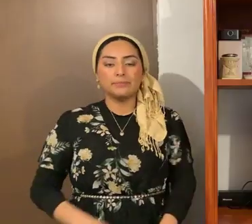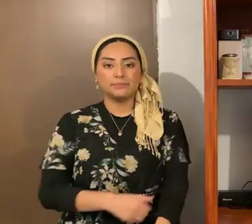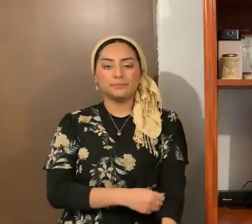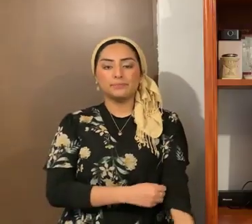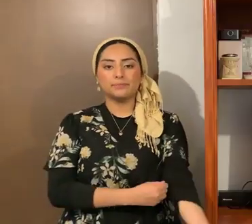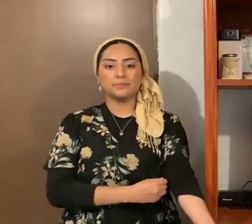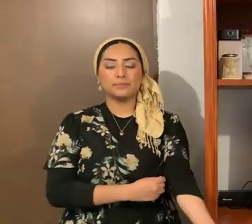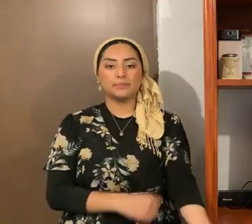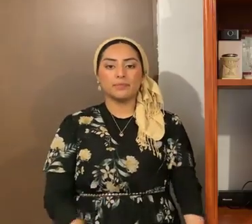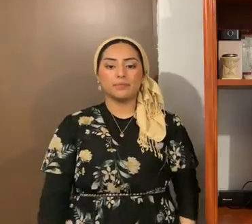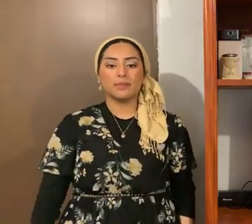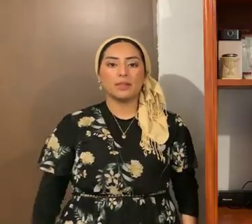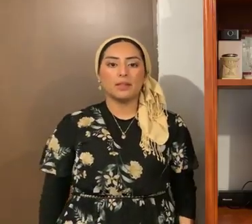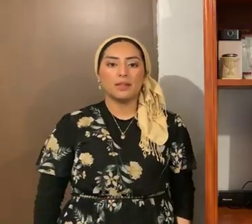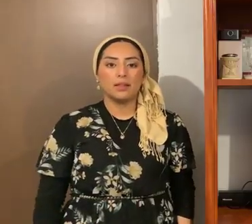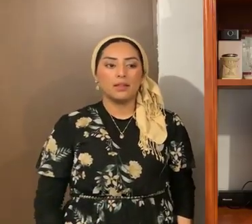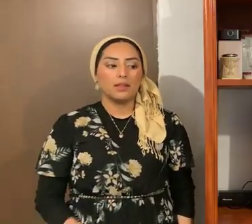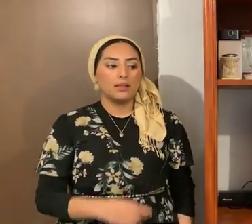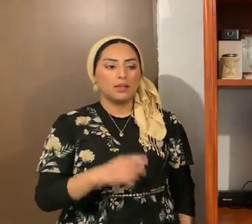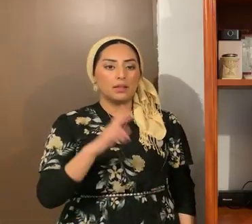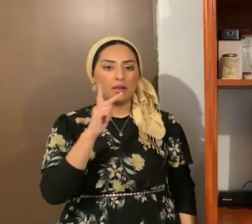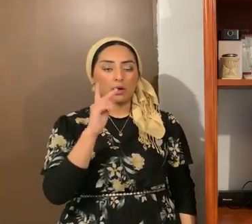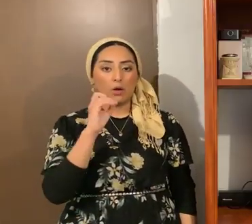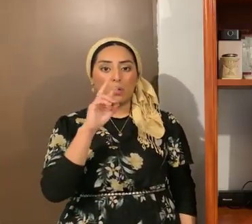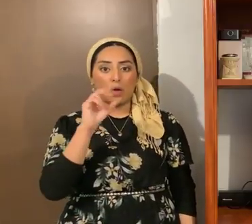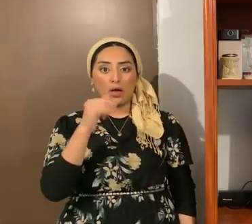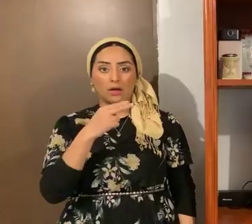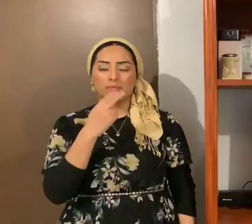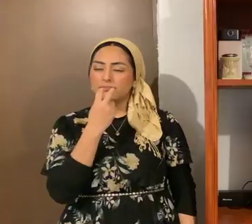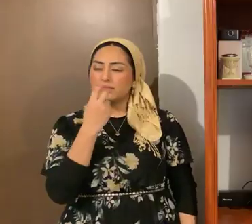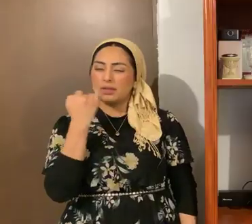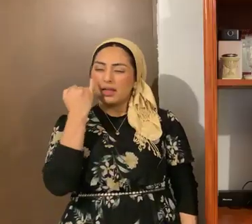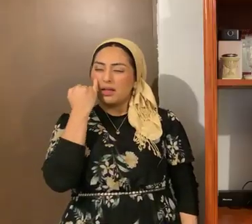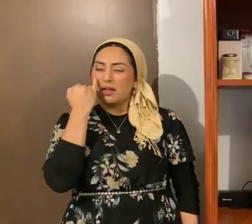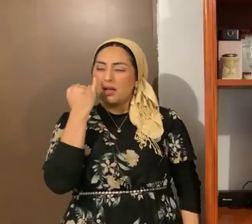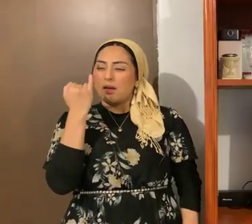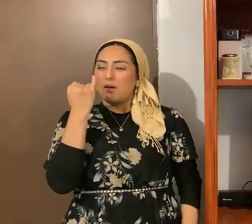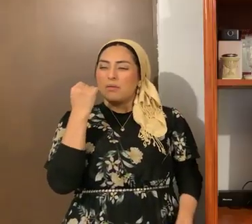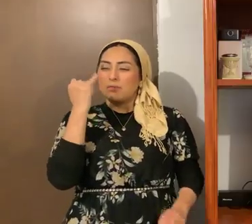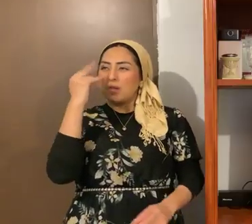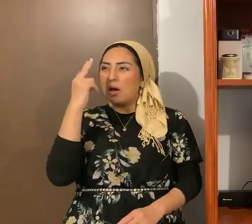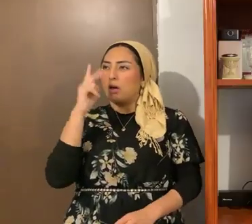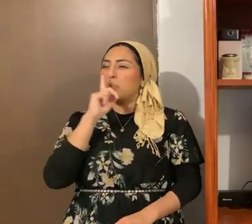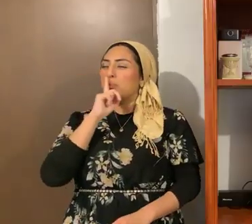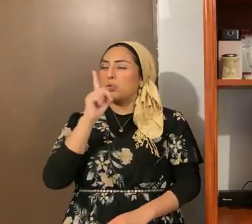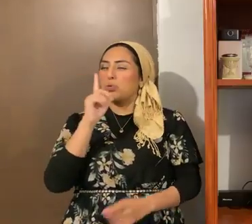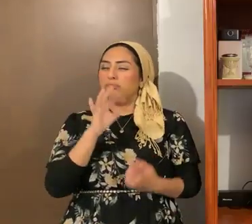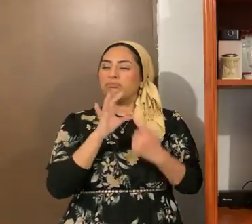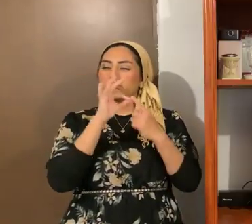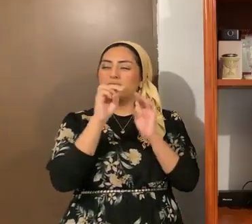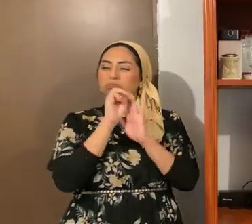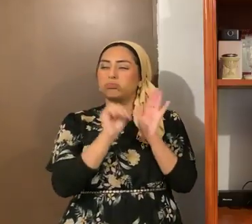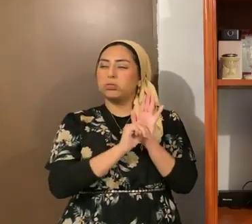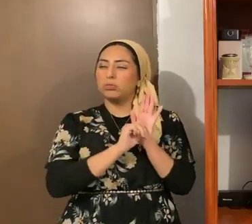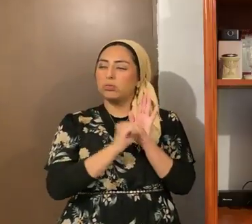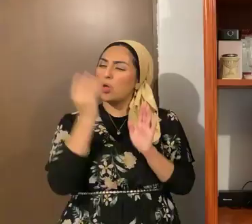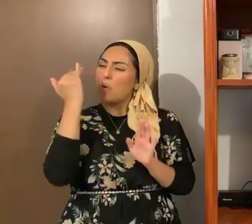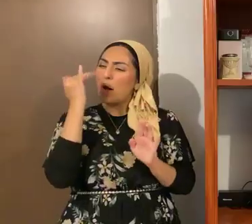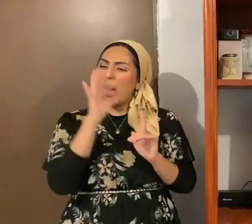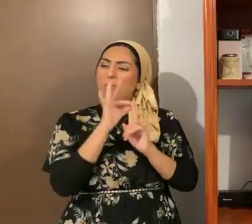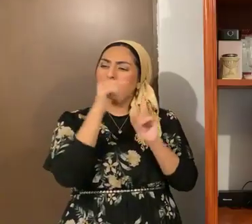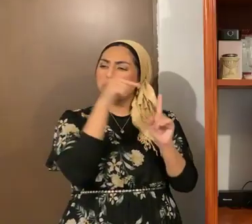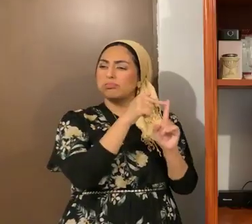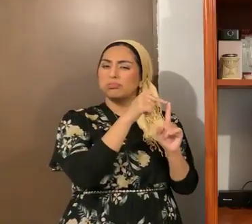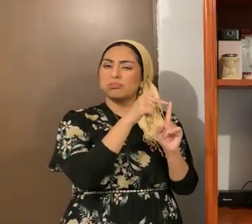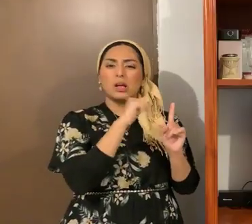¿Será que Elohim lo levantó a Moshe, al haber dicho Coré? ¿Por qué lo levantó a él y no a mí? Lo que